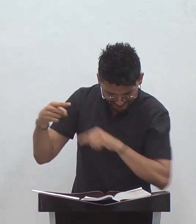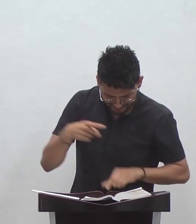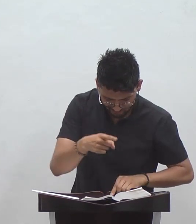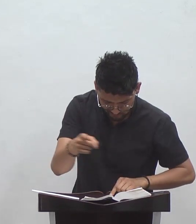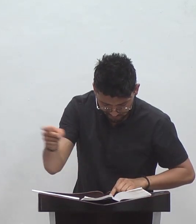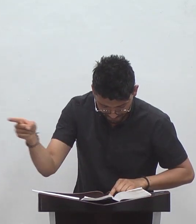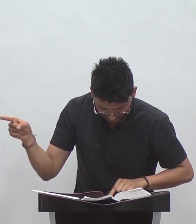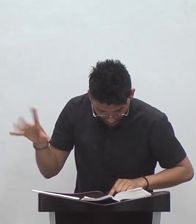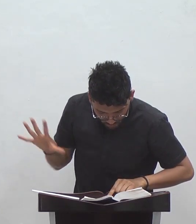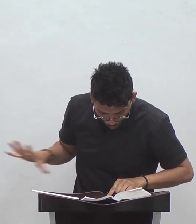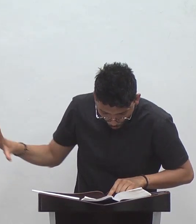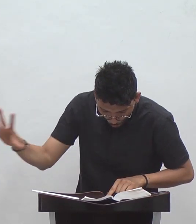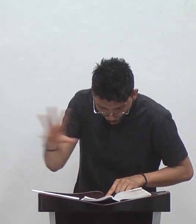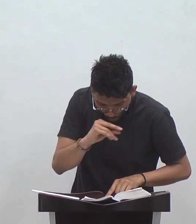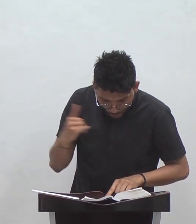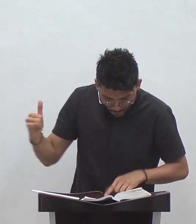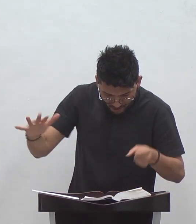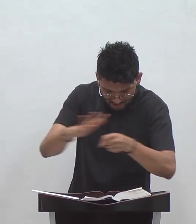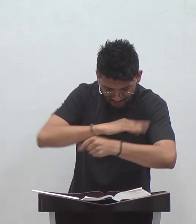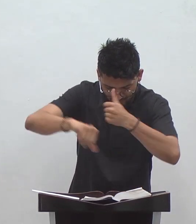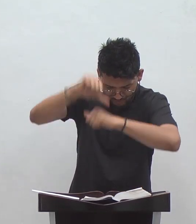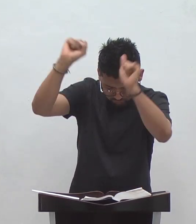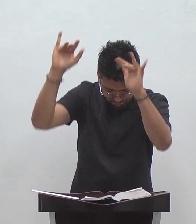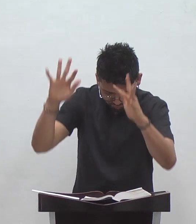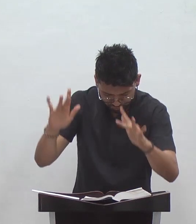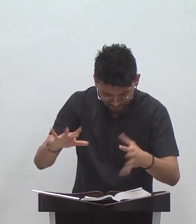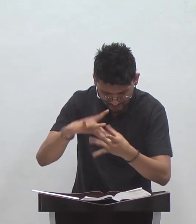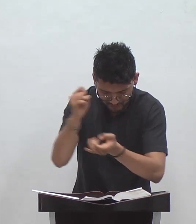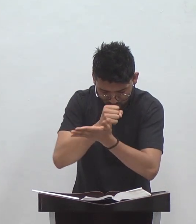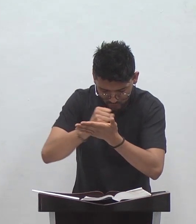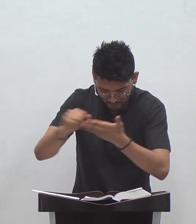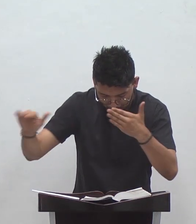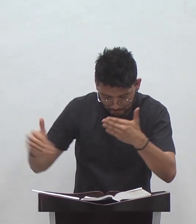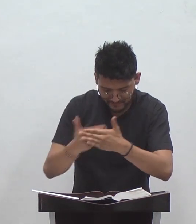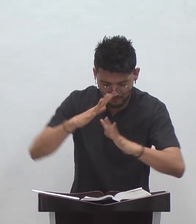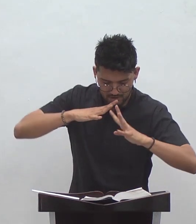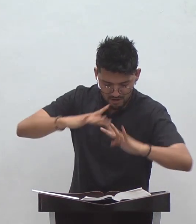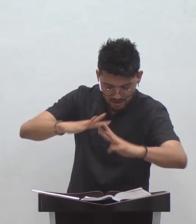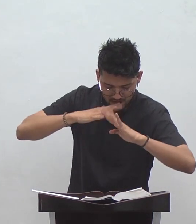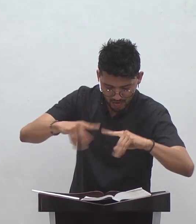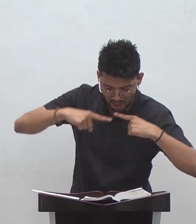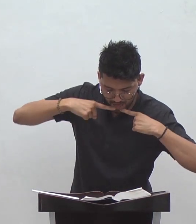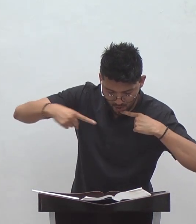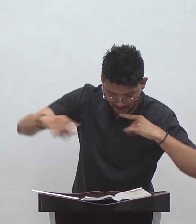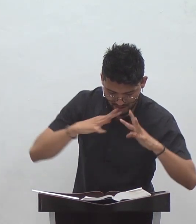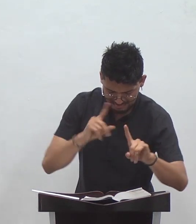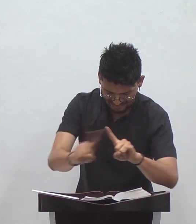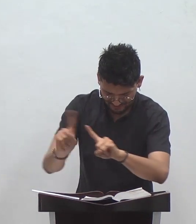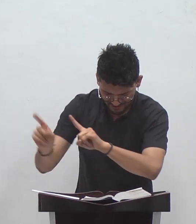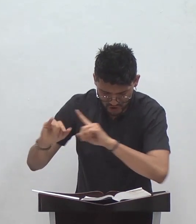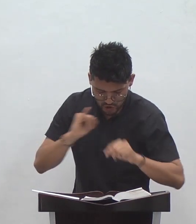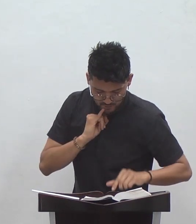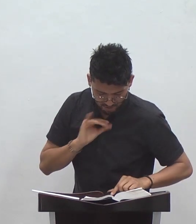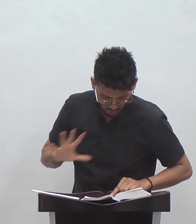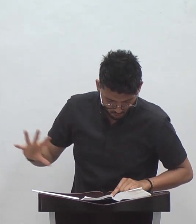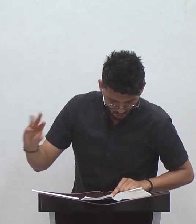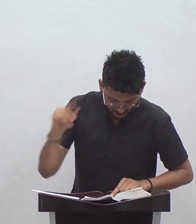fueron todos llenos del Espíritu Santo, y comenzaron a hablar en otras lenguas según el Espíritu les daba que hablasen.